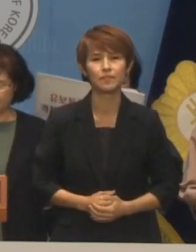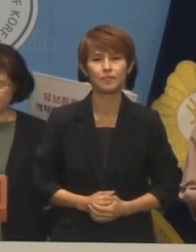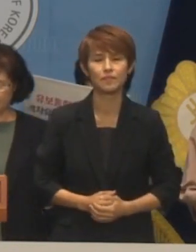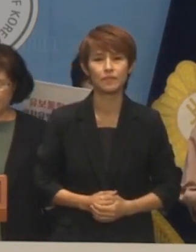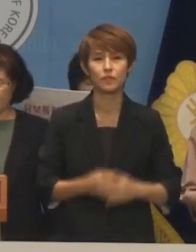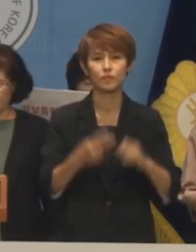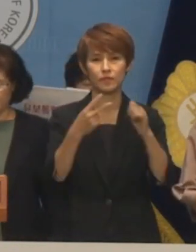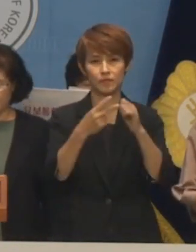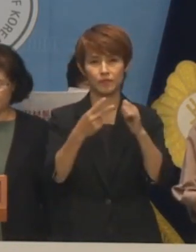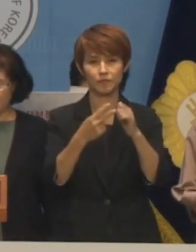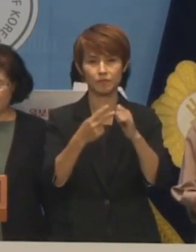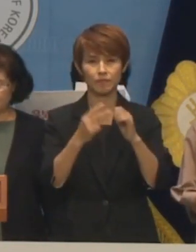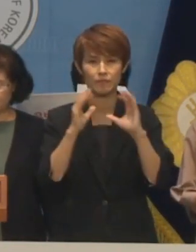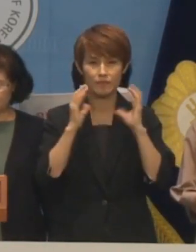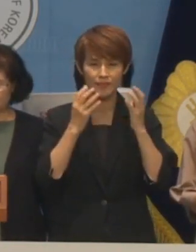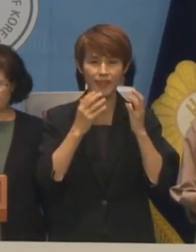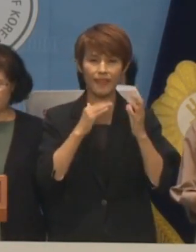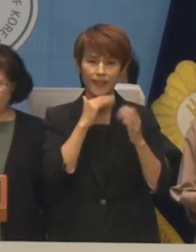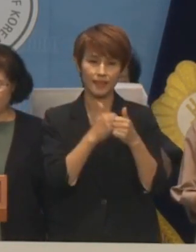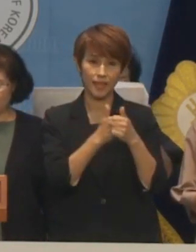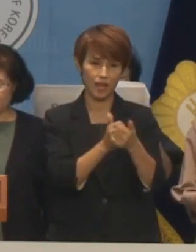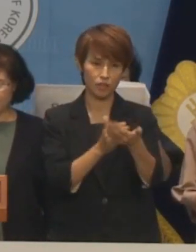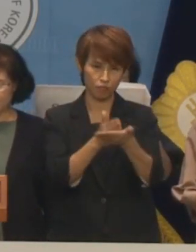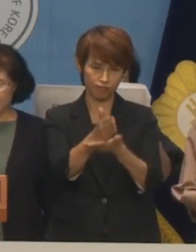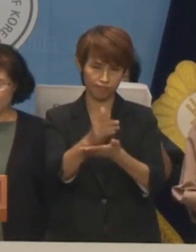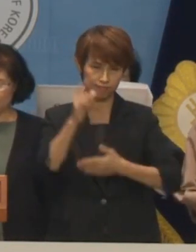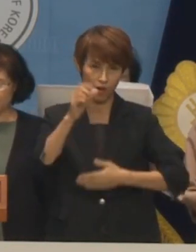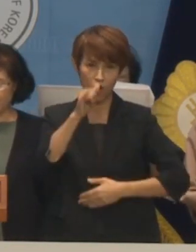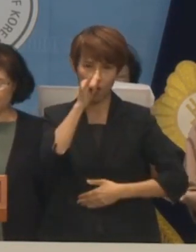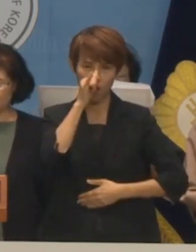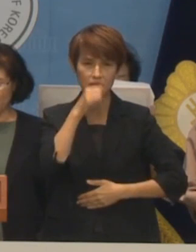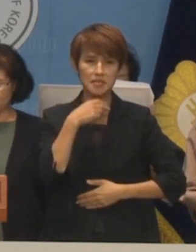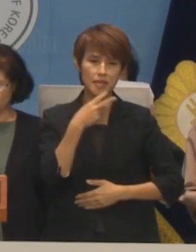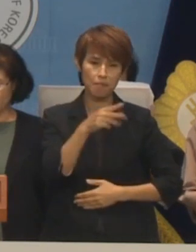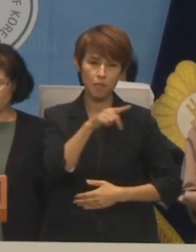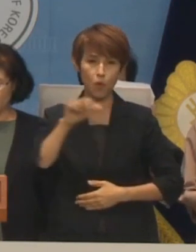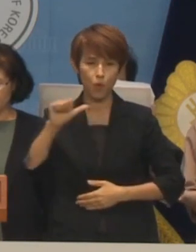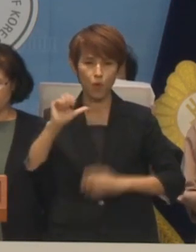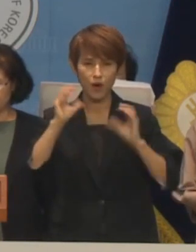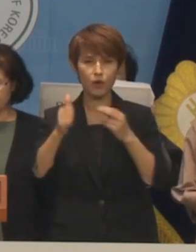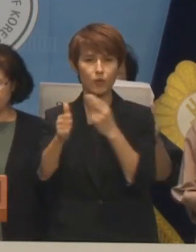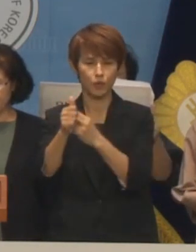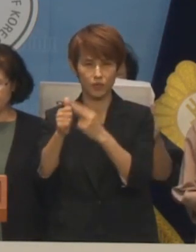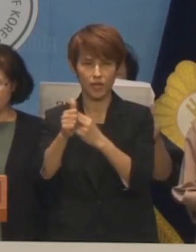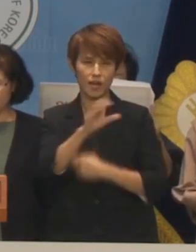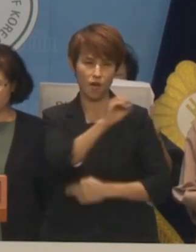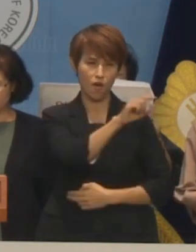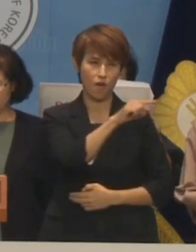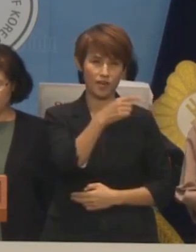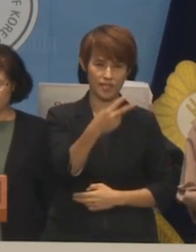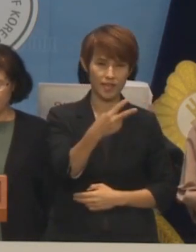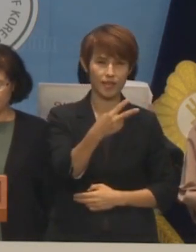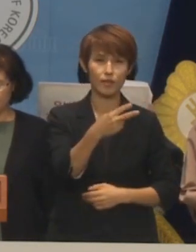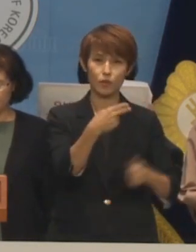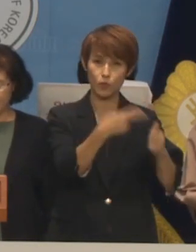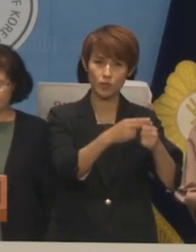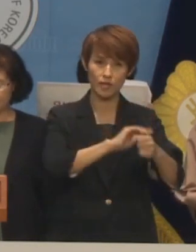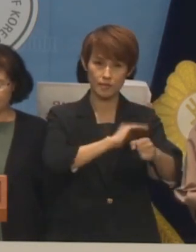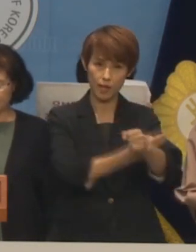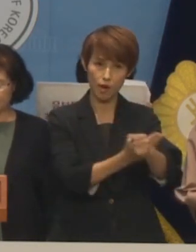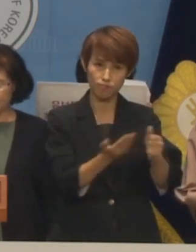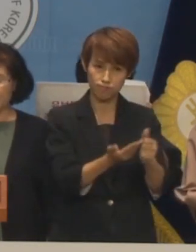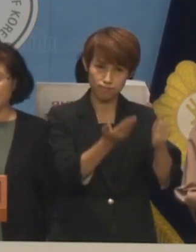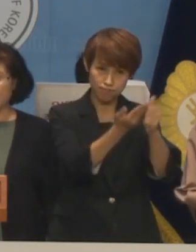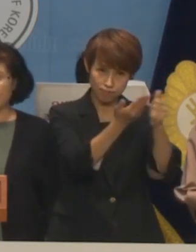마련하라. 둘째, 연령별 전문성을 강화한 3, 5세 유아교사, 0, 2세 영아교사 자격